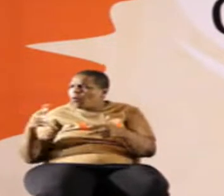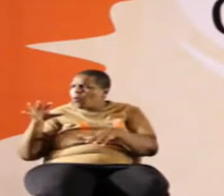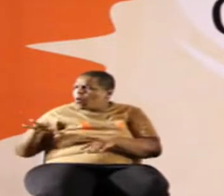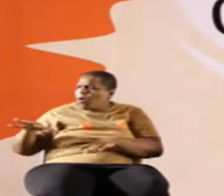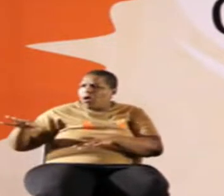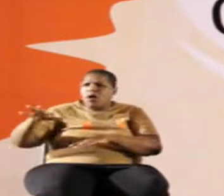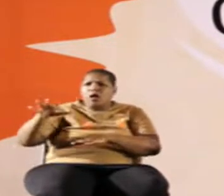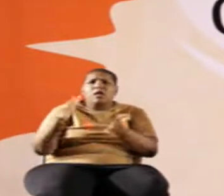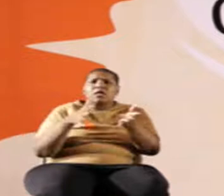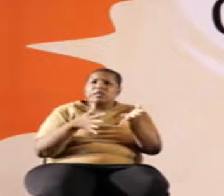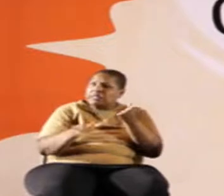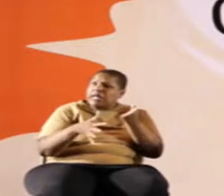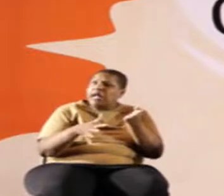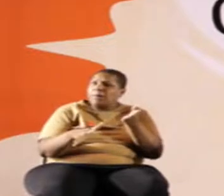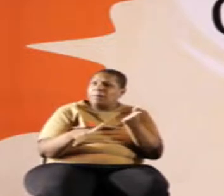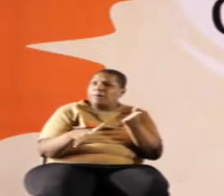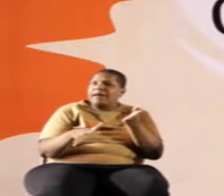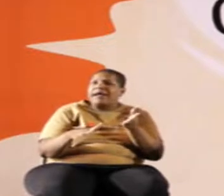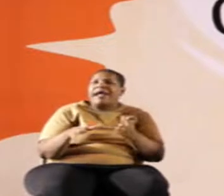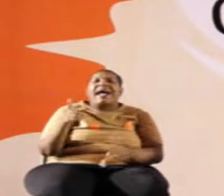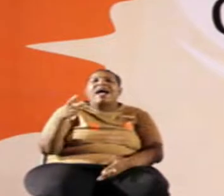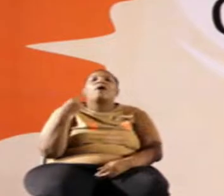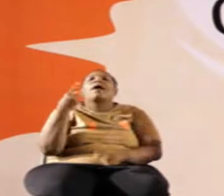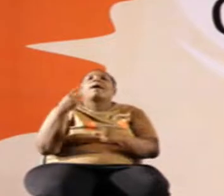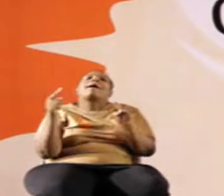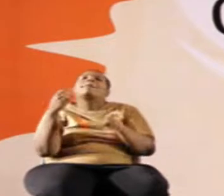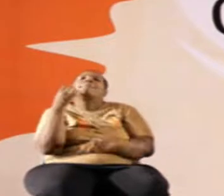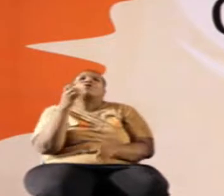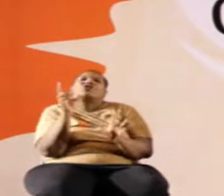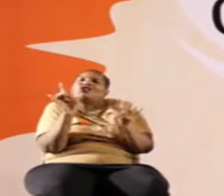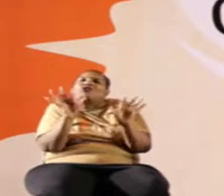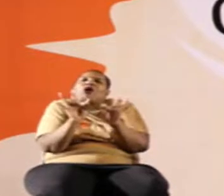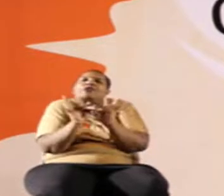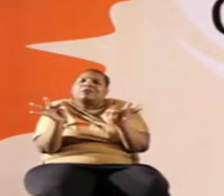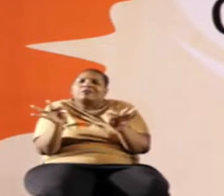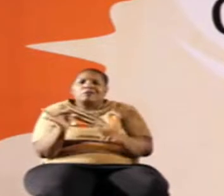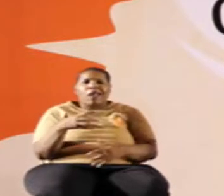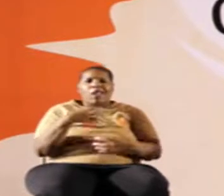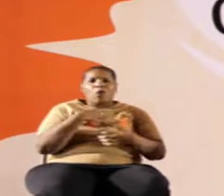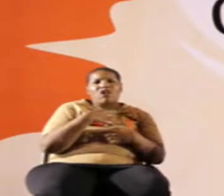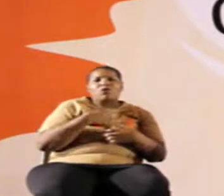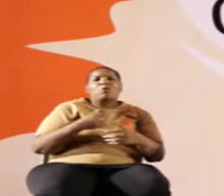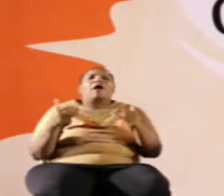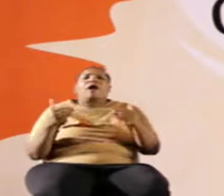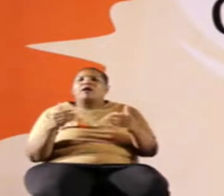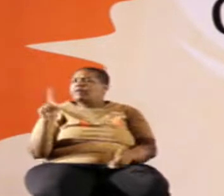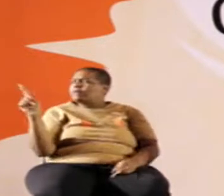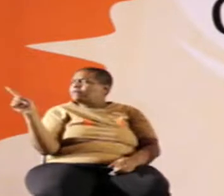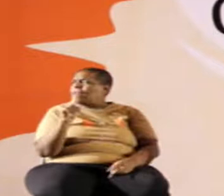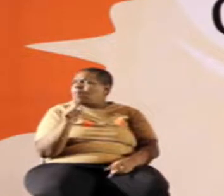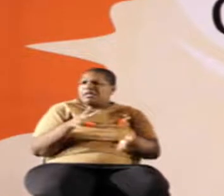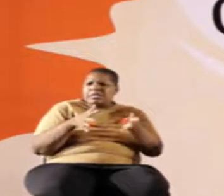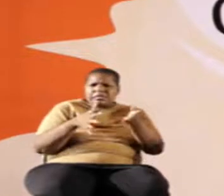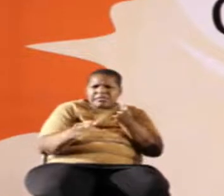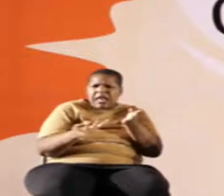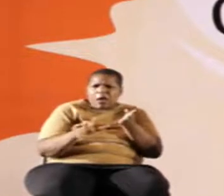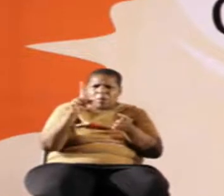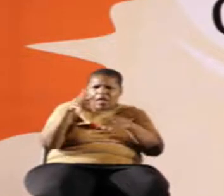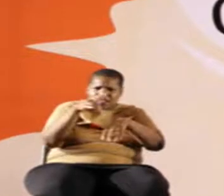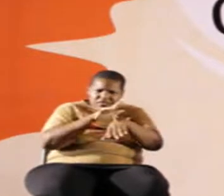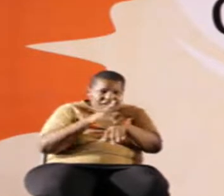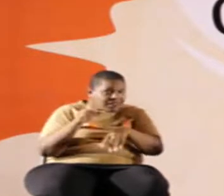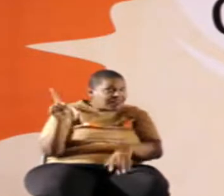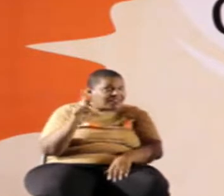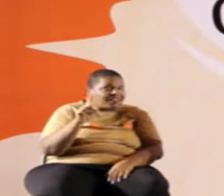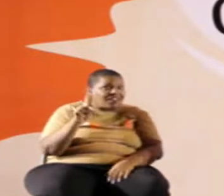do samba. Não é? Samba não é uma música apenas. Samba não é um ritmo apenas. Samba não é uma dança apenas.